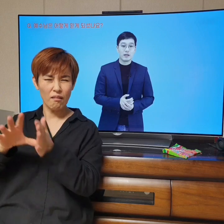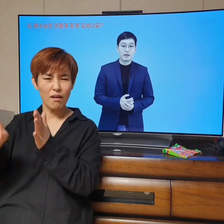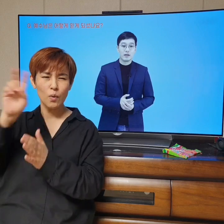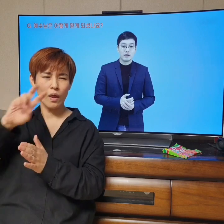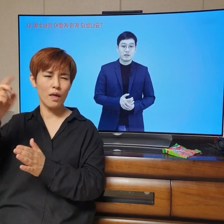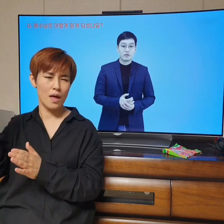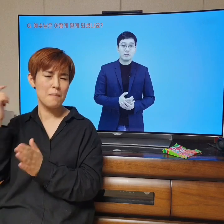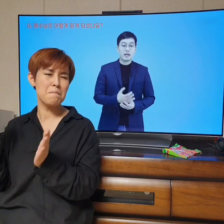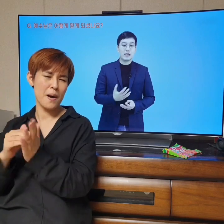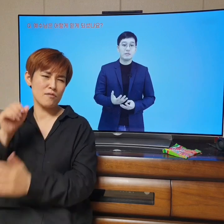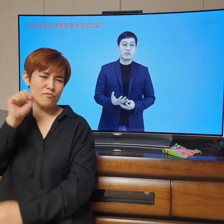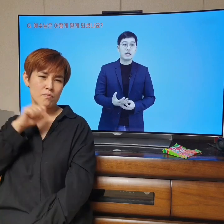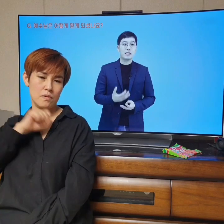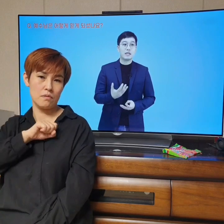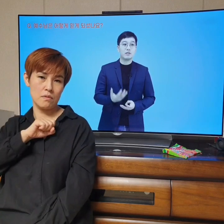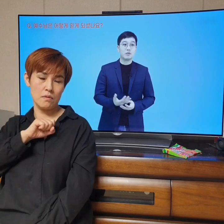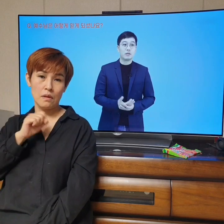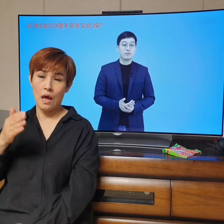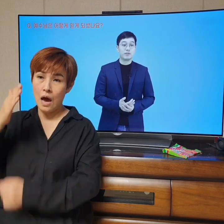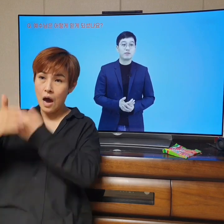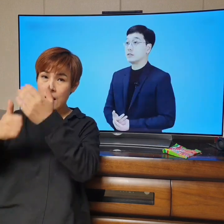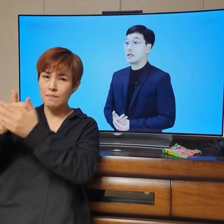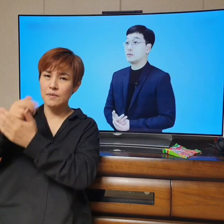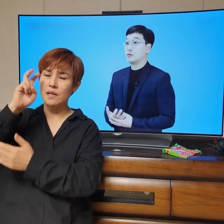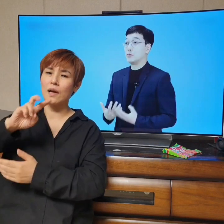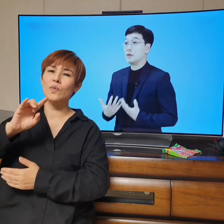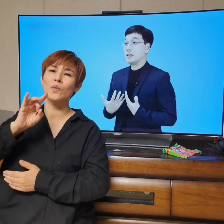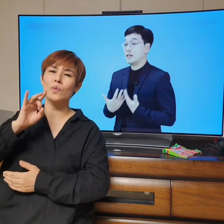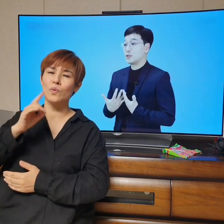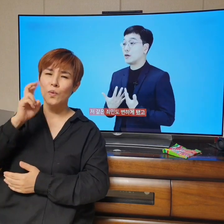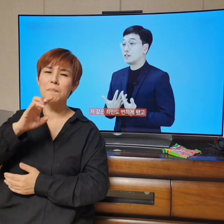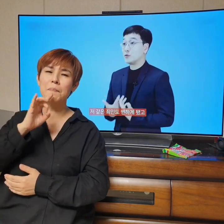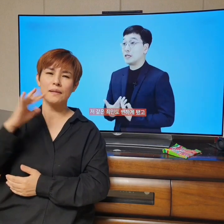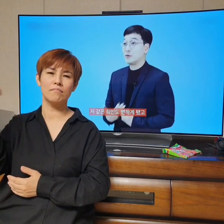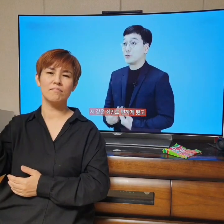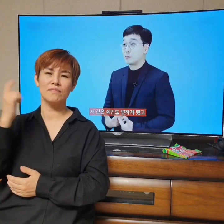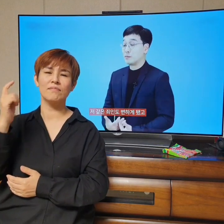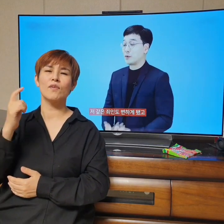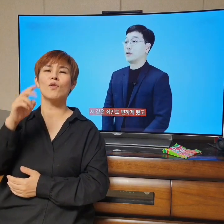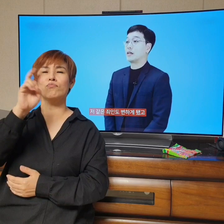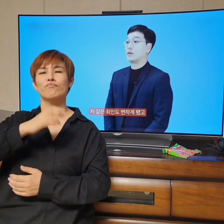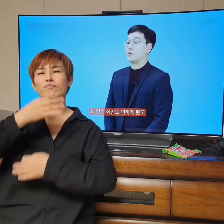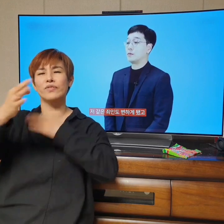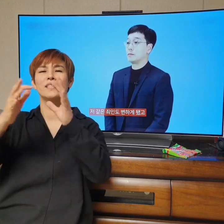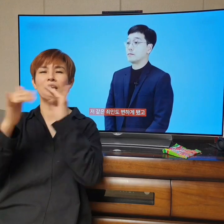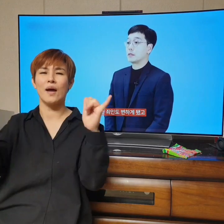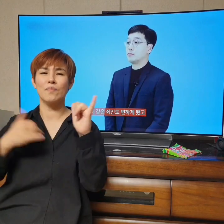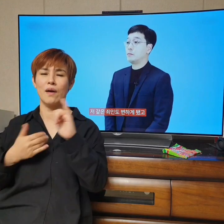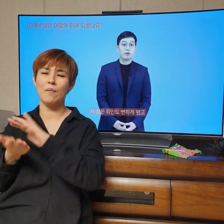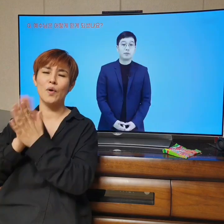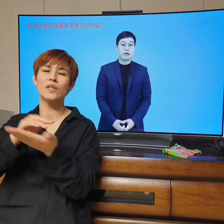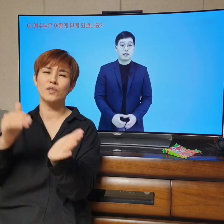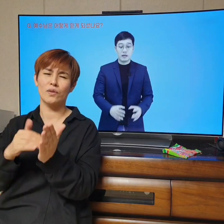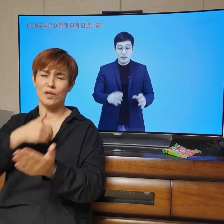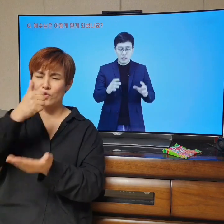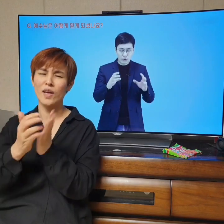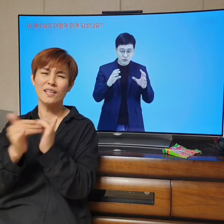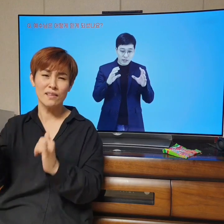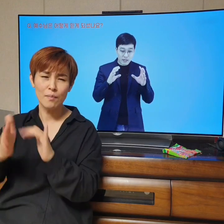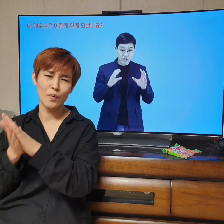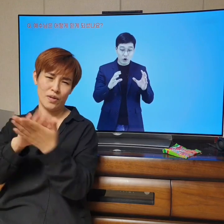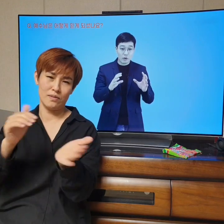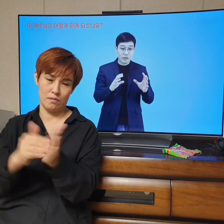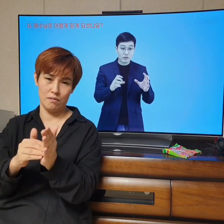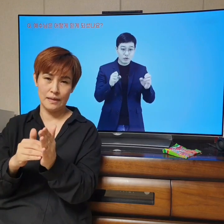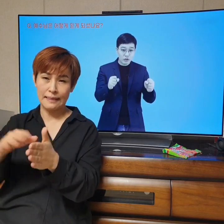즐겨 들었는데 정말 하나님을 찬양하는 노래만 부르는 사람으로 저 같은 죄인도 변하게 됐고 무엇보다